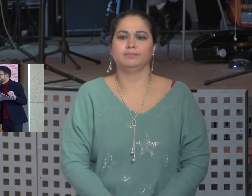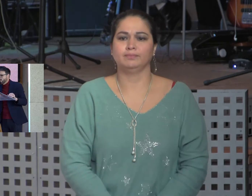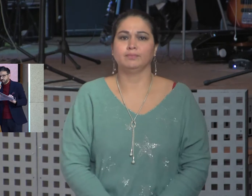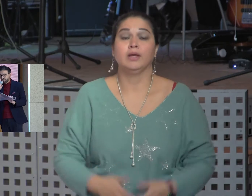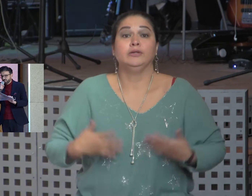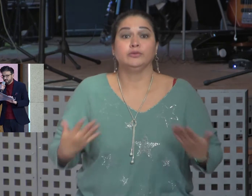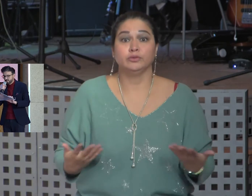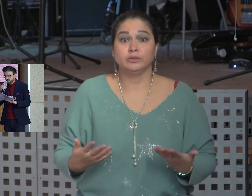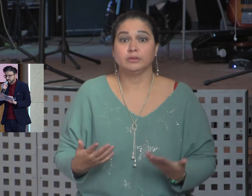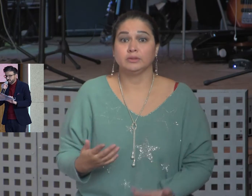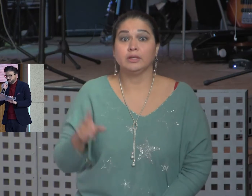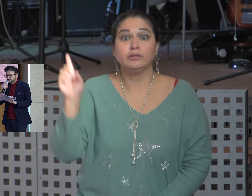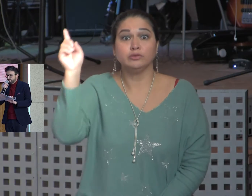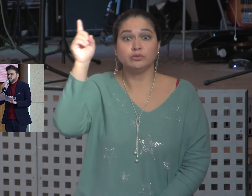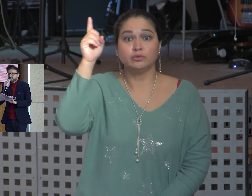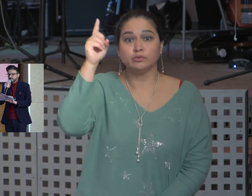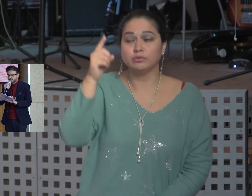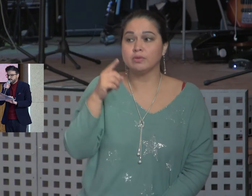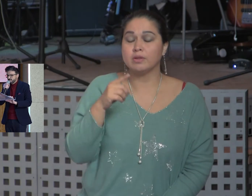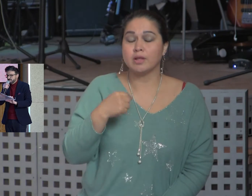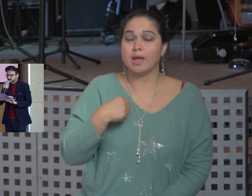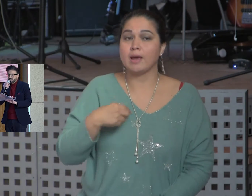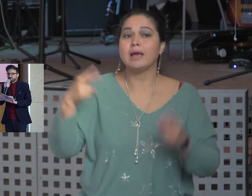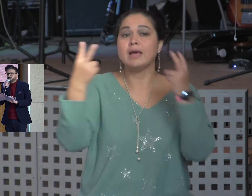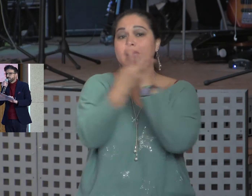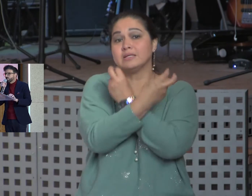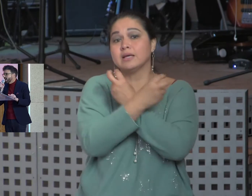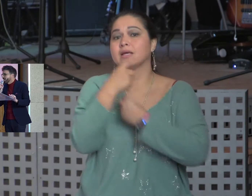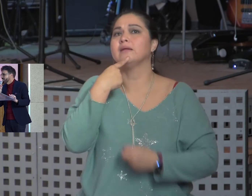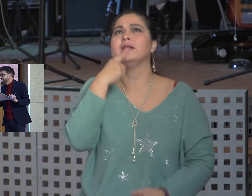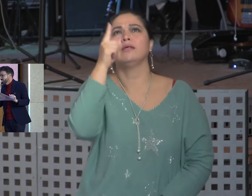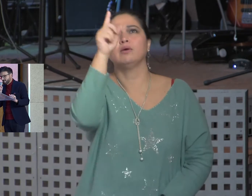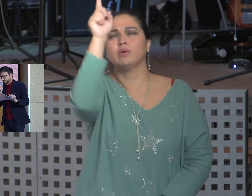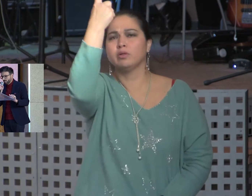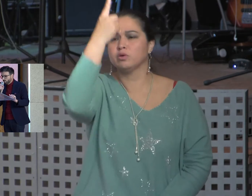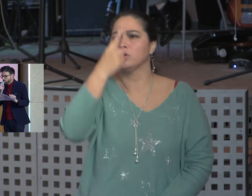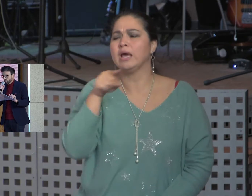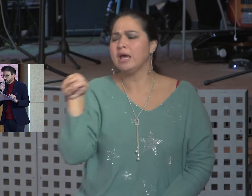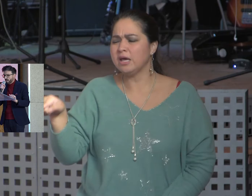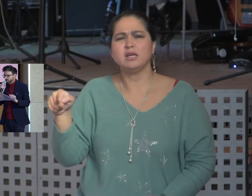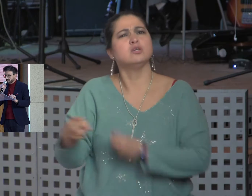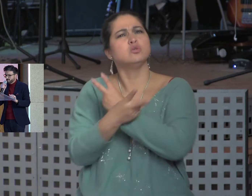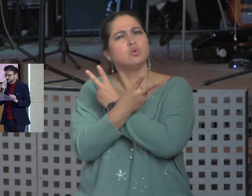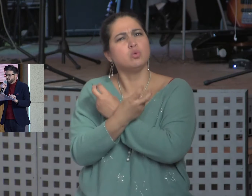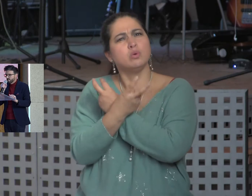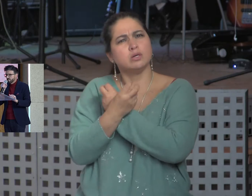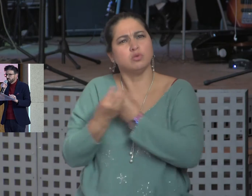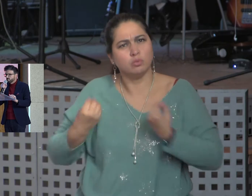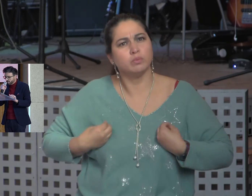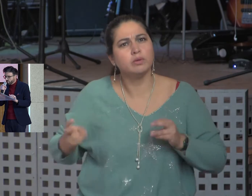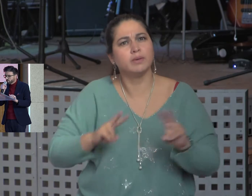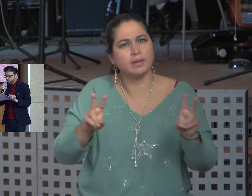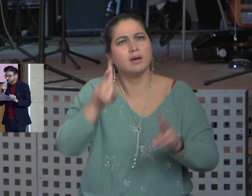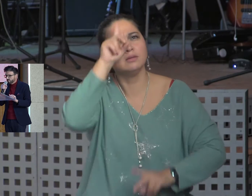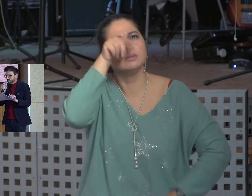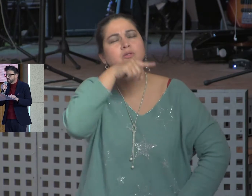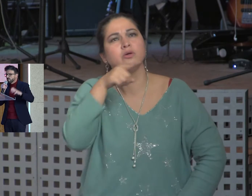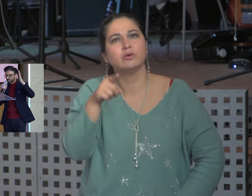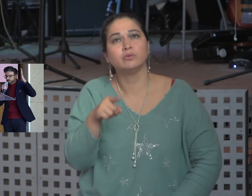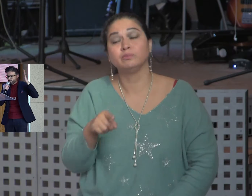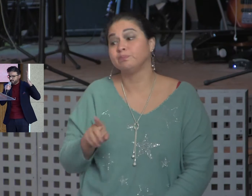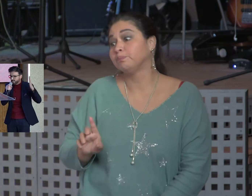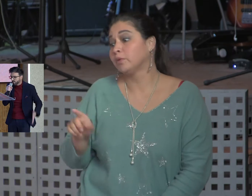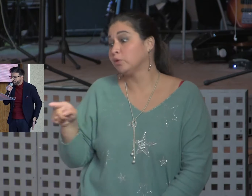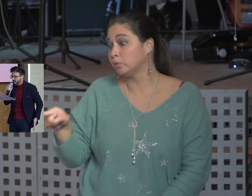¿vivirán estos huesos? Y dije, Señor Jehová, tú lo sabes. Me dijo